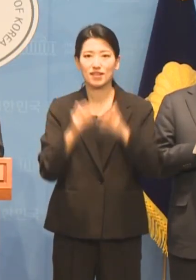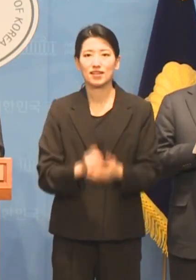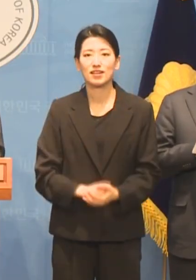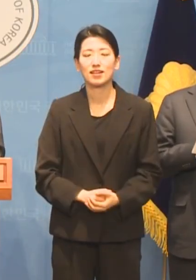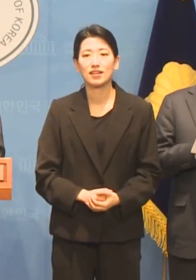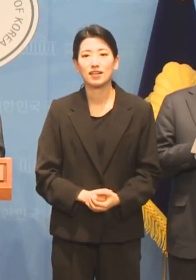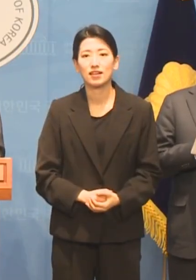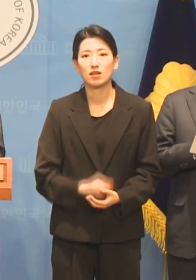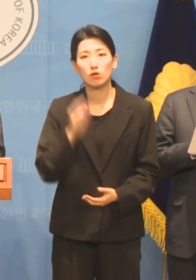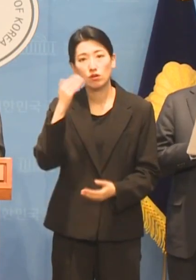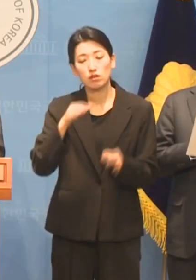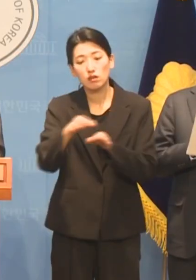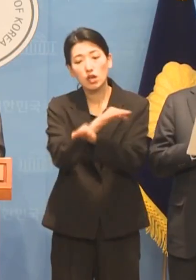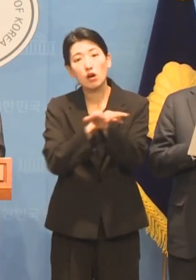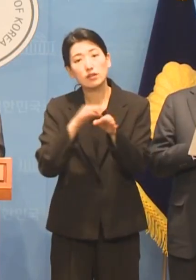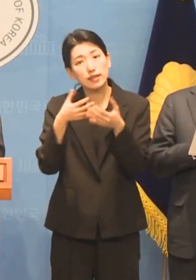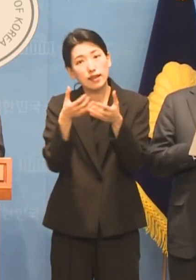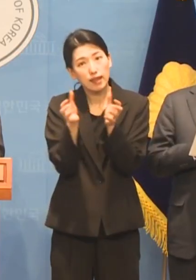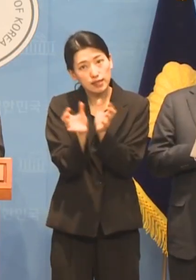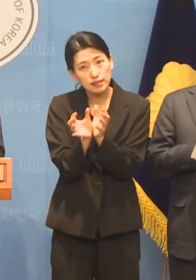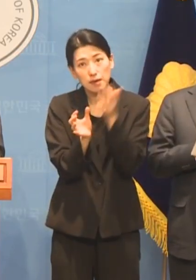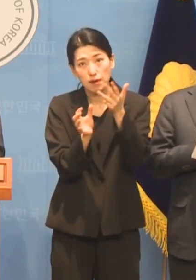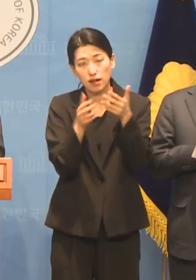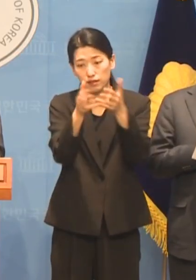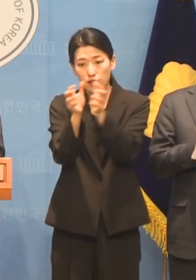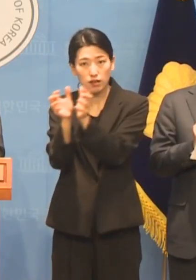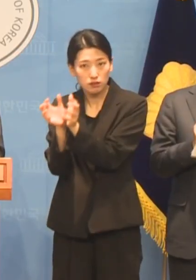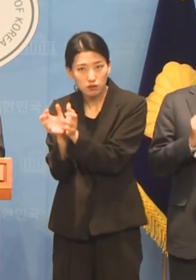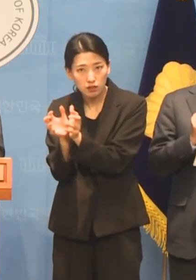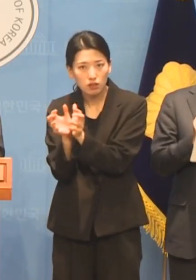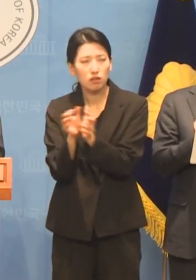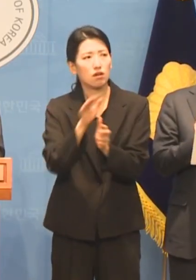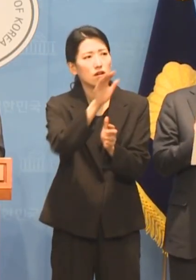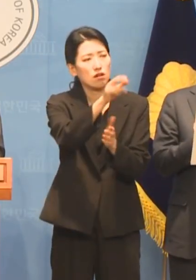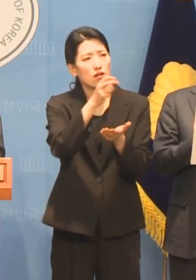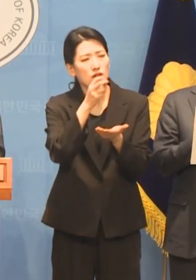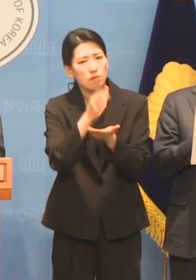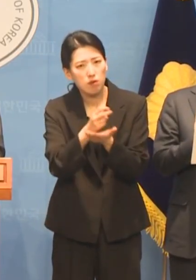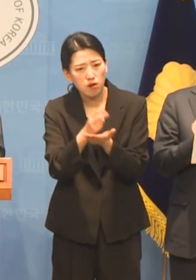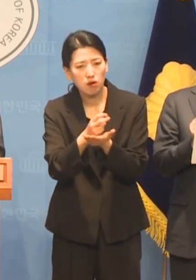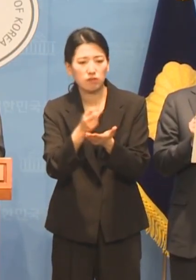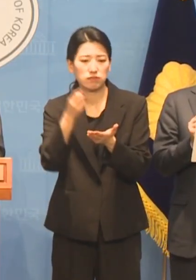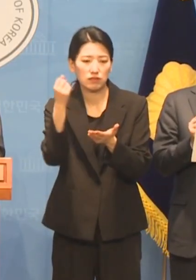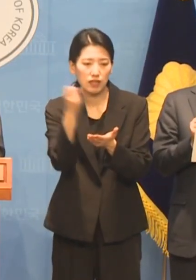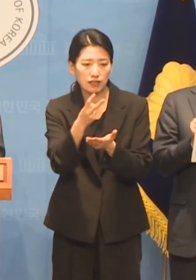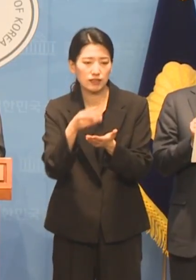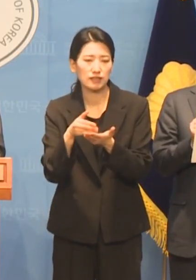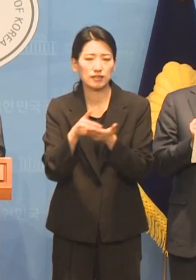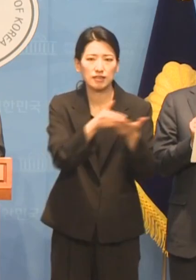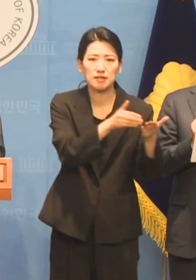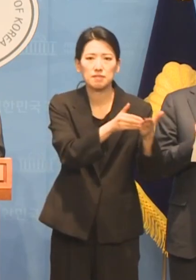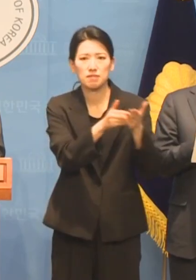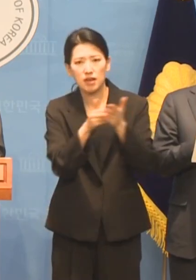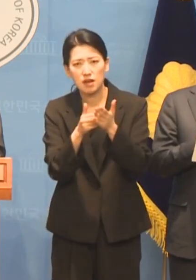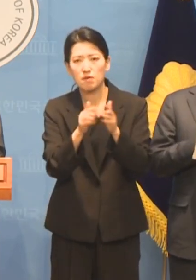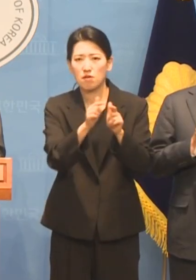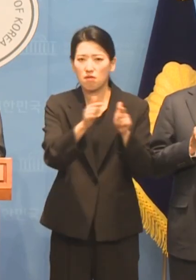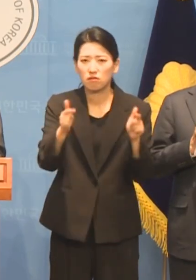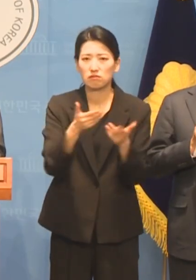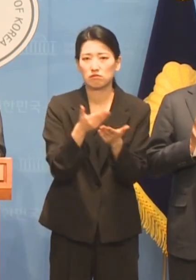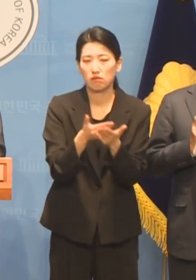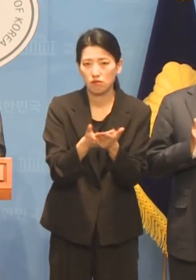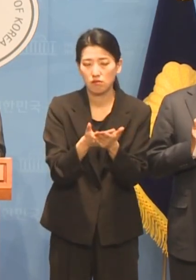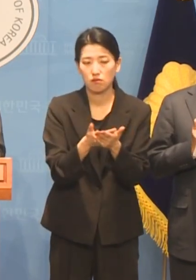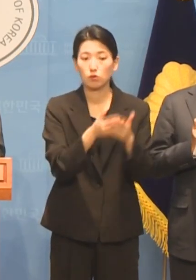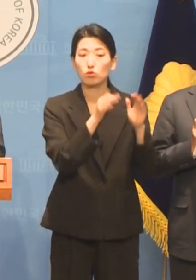한경협을 비롯한 경제 8단체에서 제2요구를 건의하는 그런 입장문을 발표하고 다시